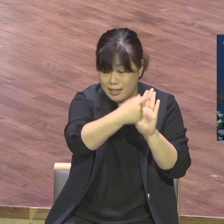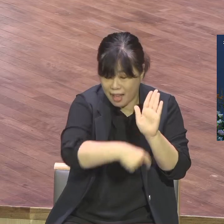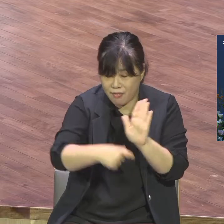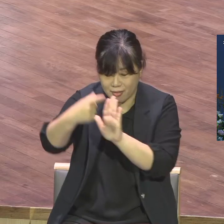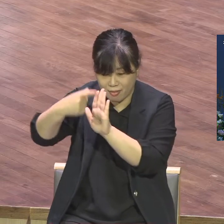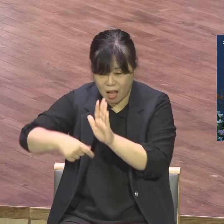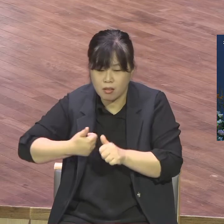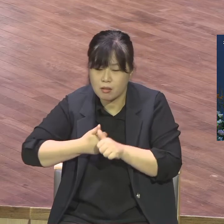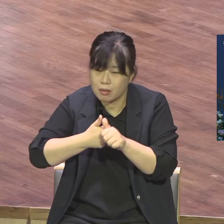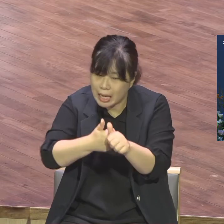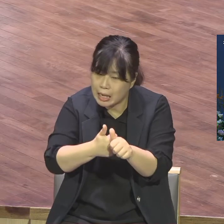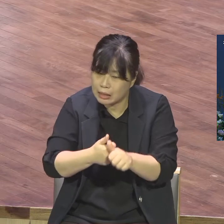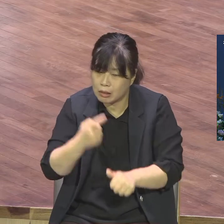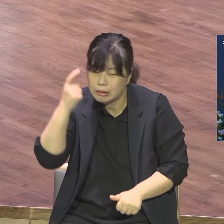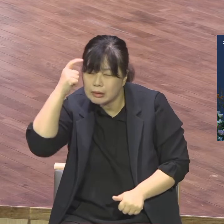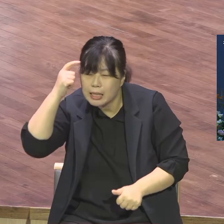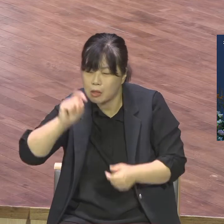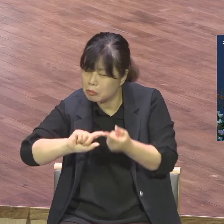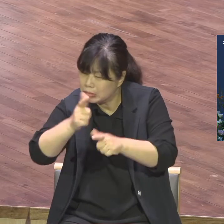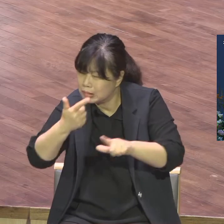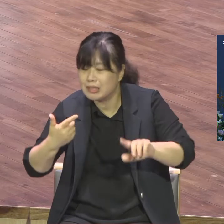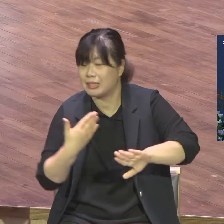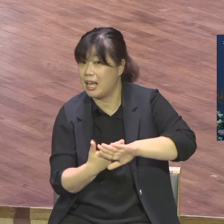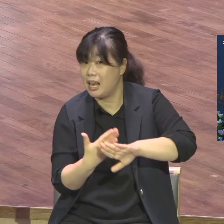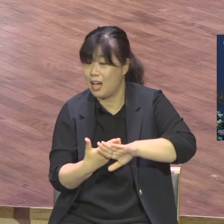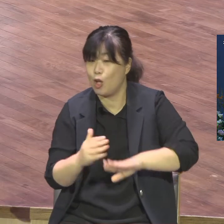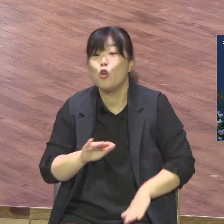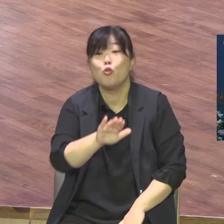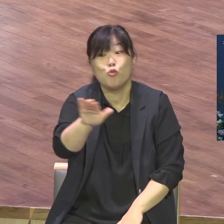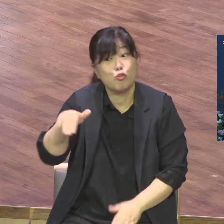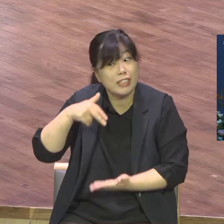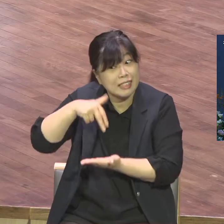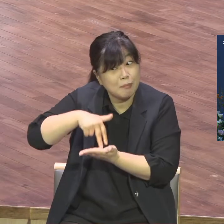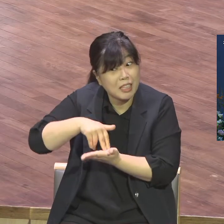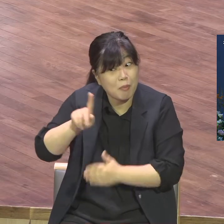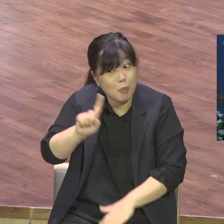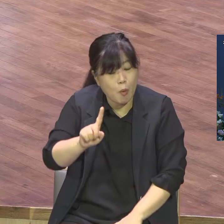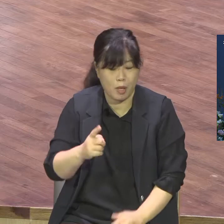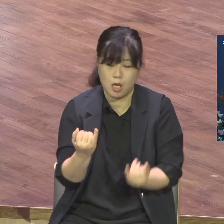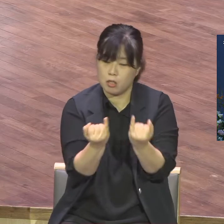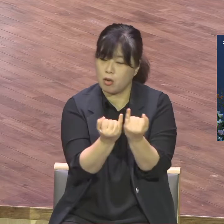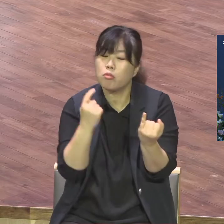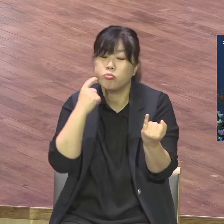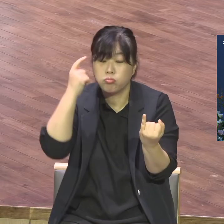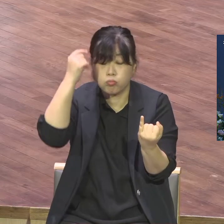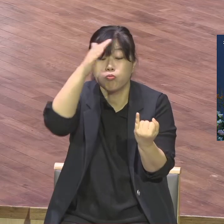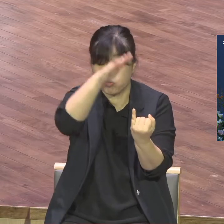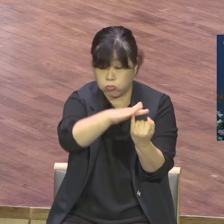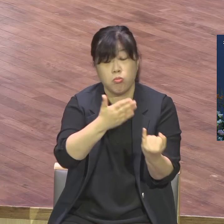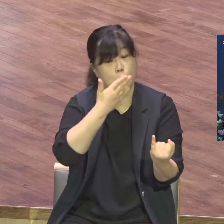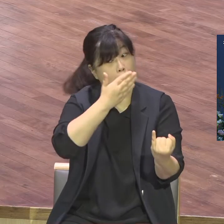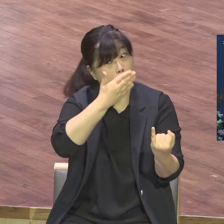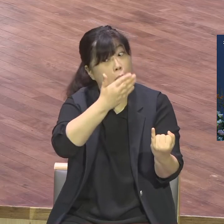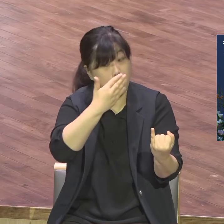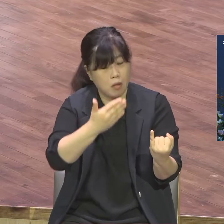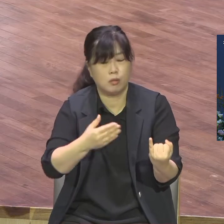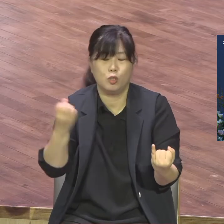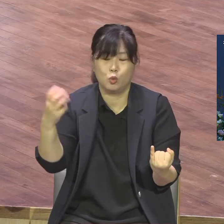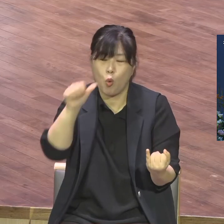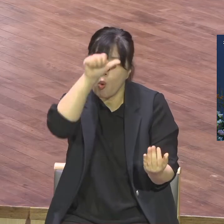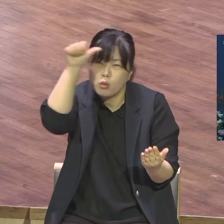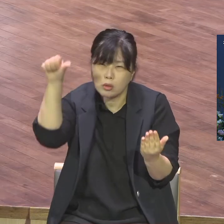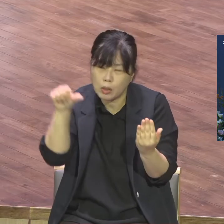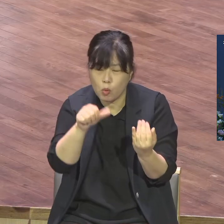큽니다. 우리 교단은 여성 안수를, 목사를 안수합니다. 여성 장로도 많이 세워서 그런데,